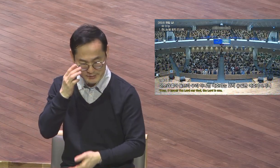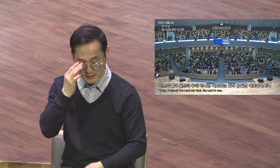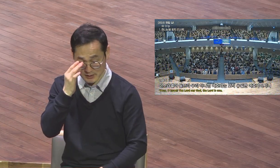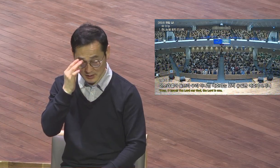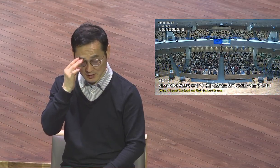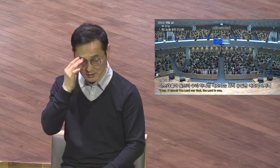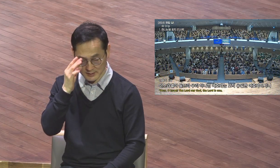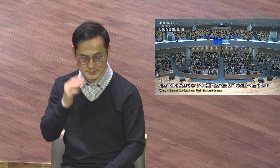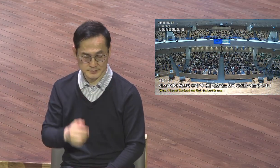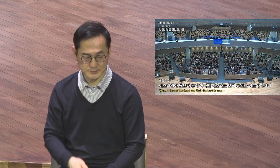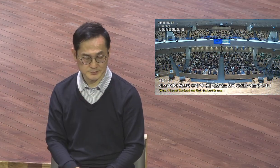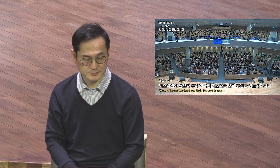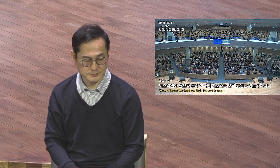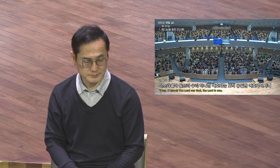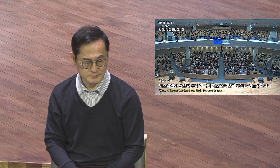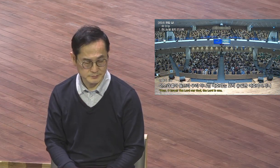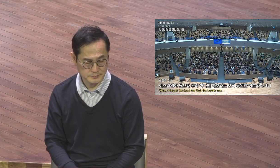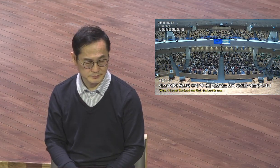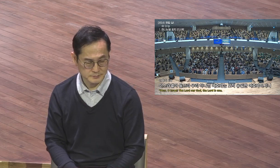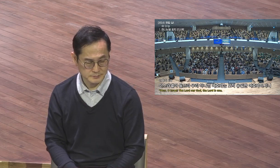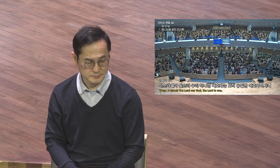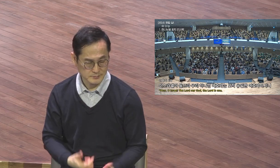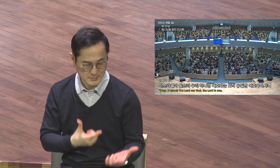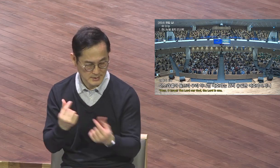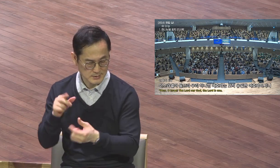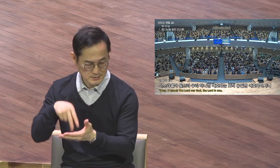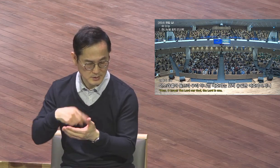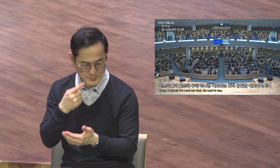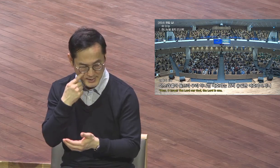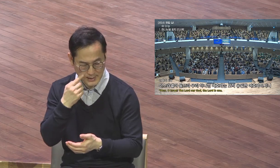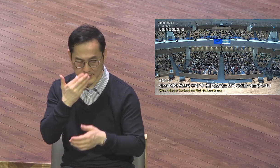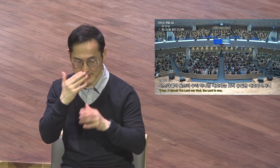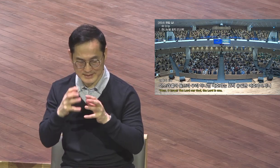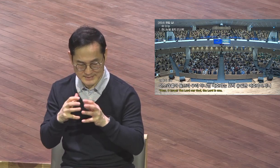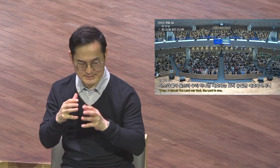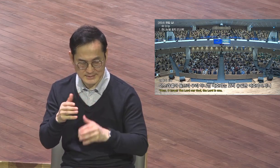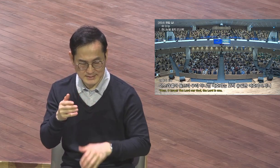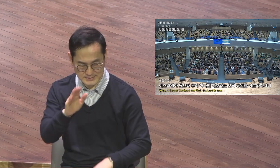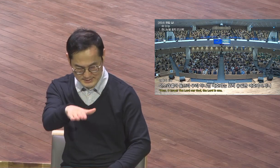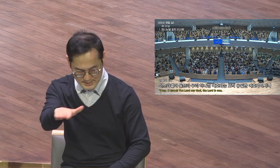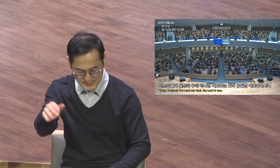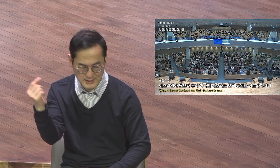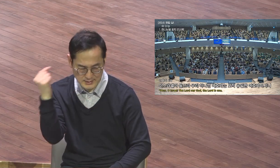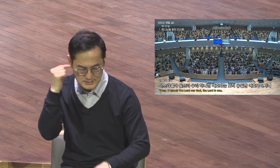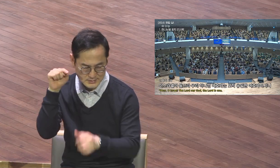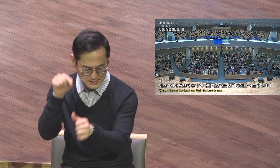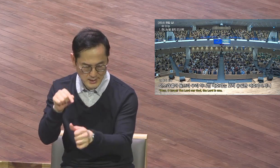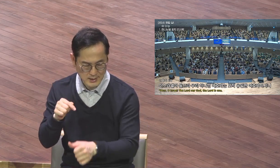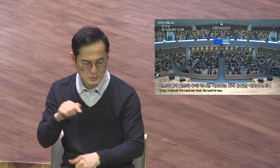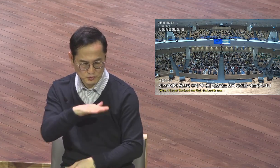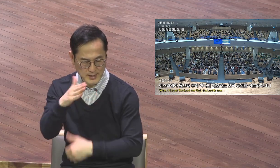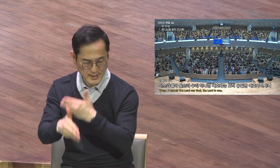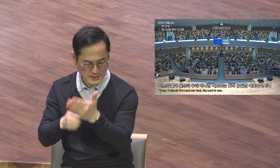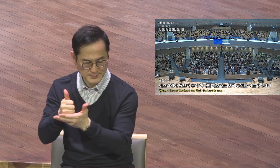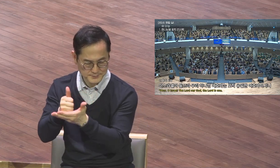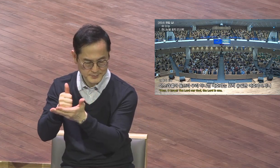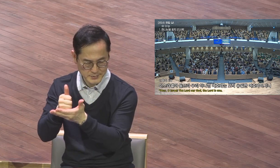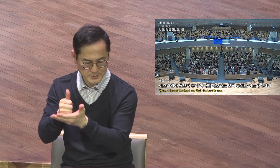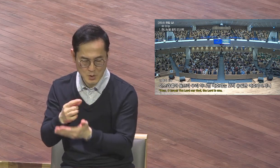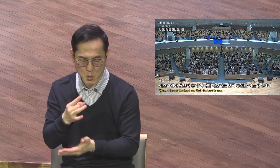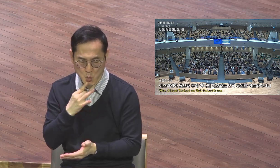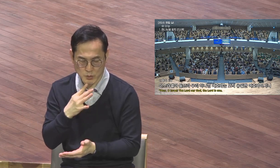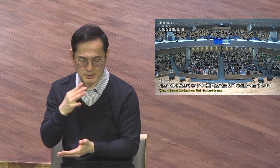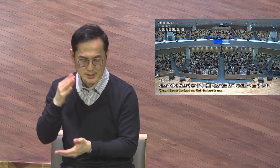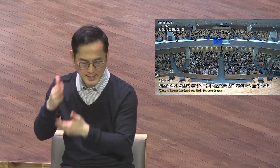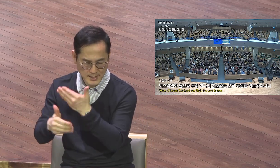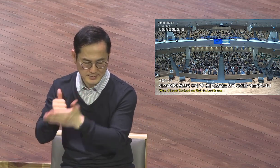고백을 같이 하는 마음으로 같이 우리 읽겠습니다. 시작. 이스라엘아 들으라. 우리 하나님